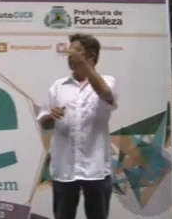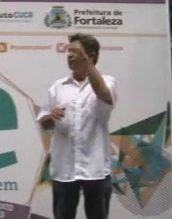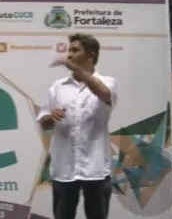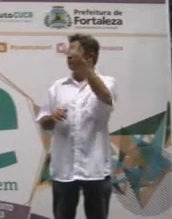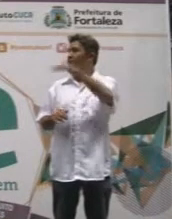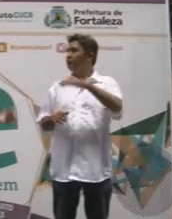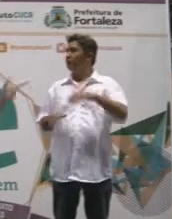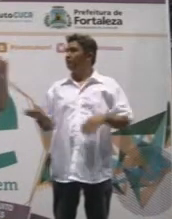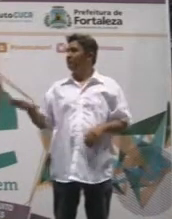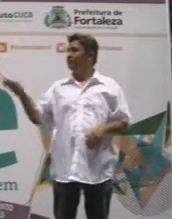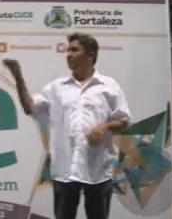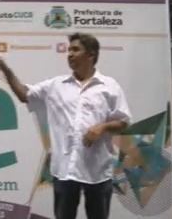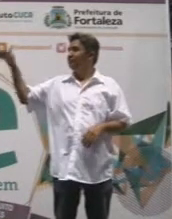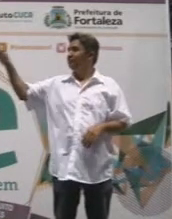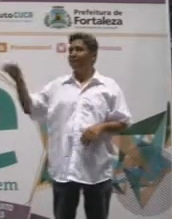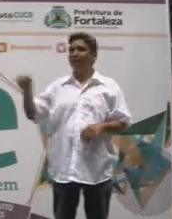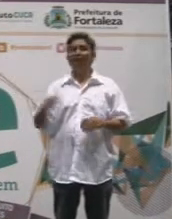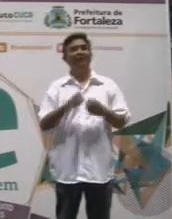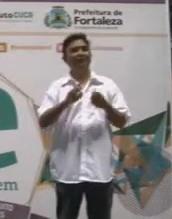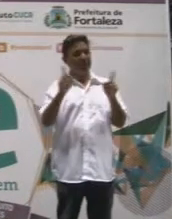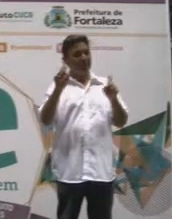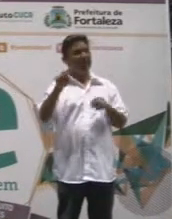Nossa. Não, aí não.